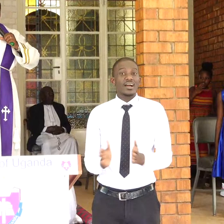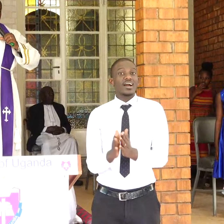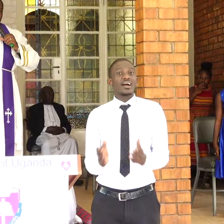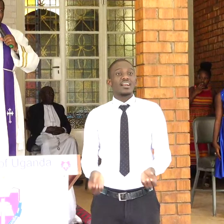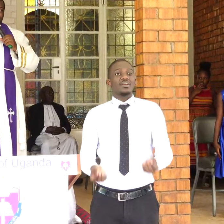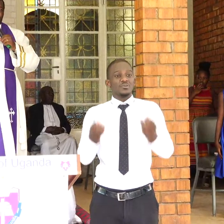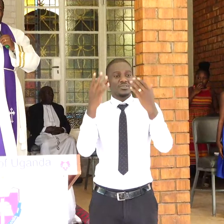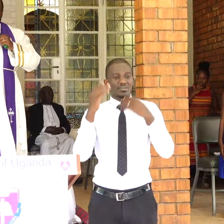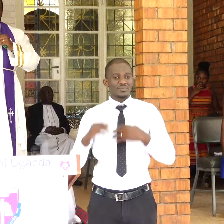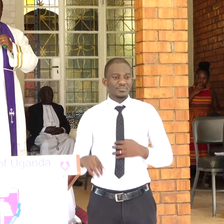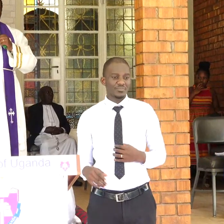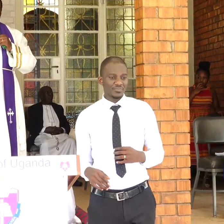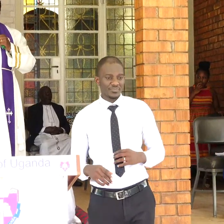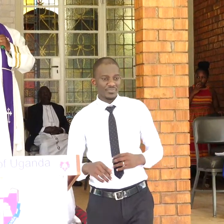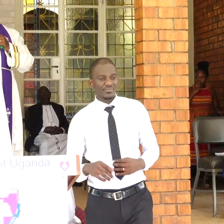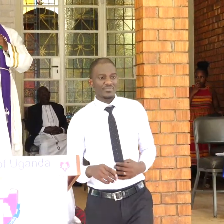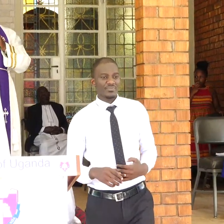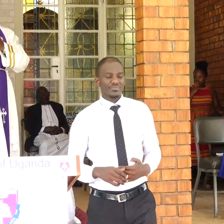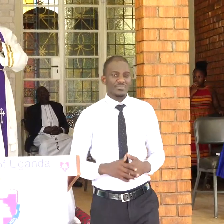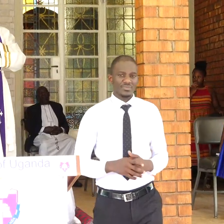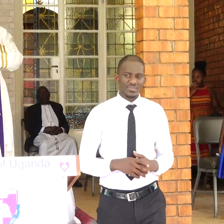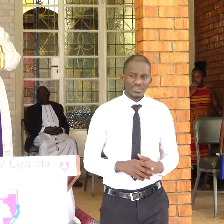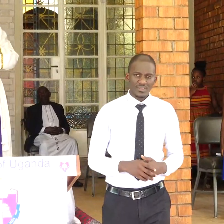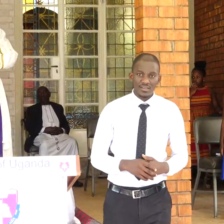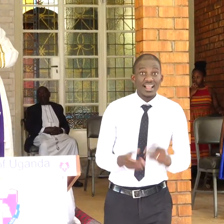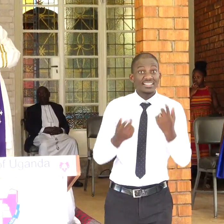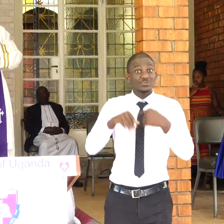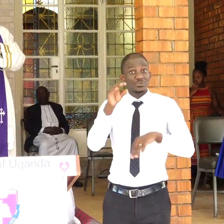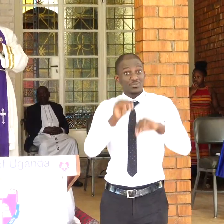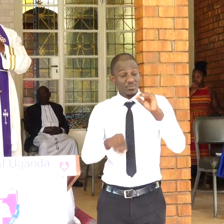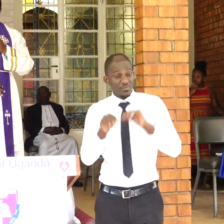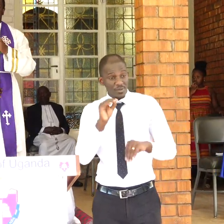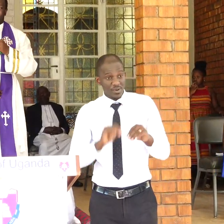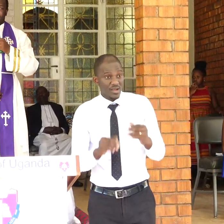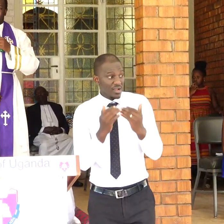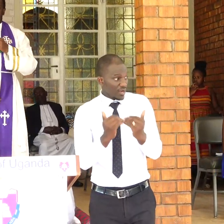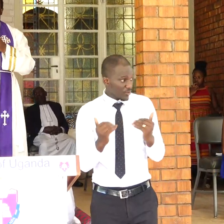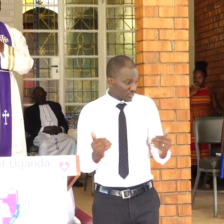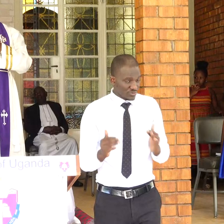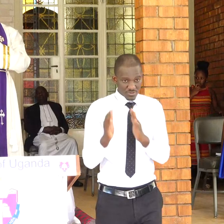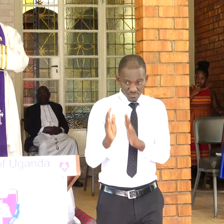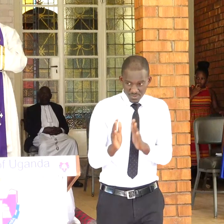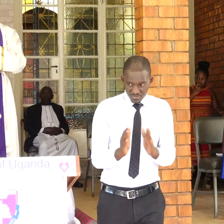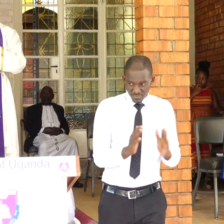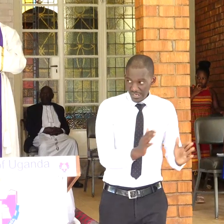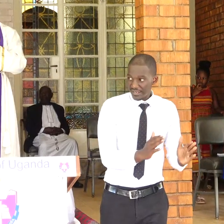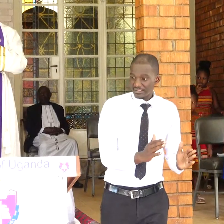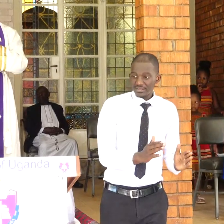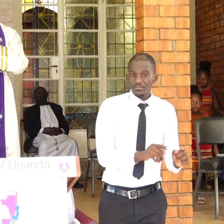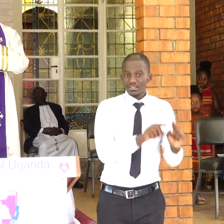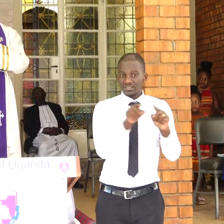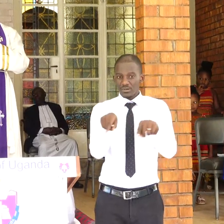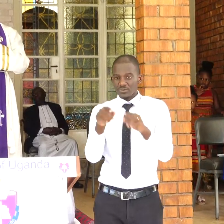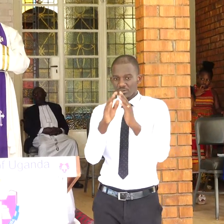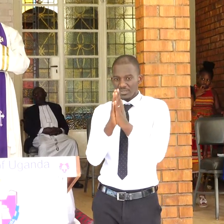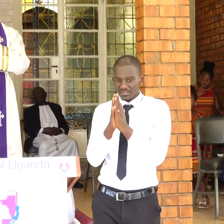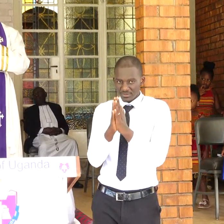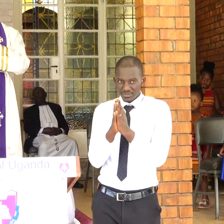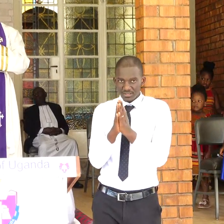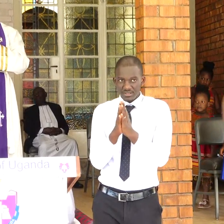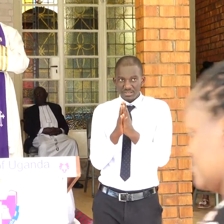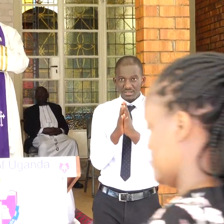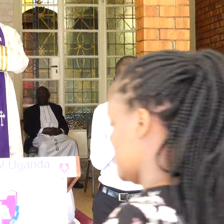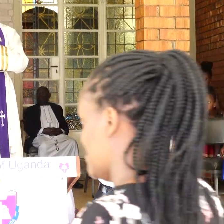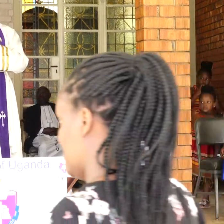aleluya situka tuweeyo ate nga tuwaayo abaana baffe bajja kweteekateeka tubasabire ooluganda